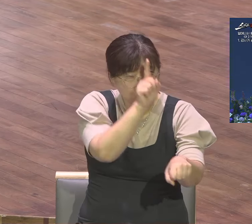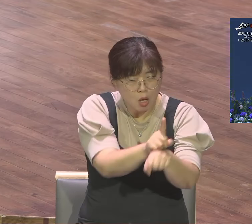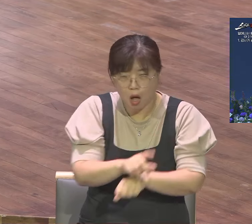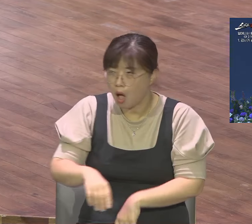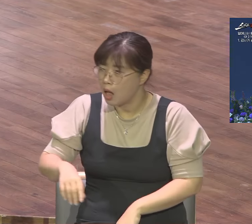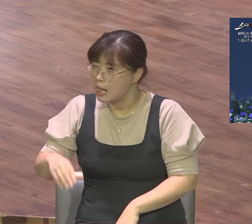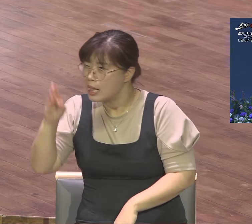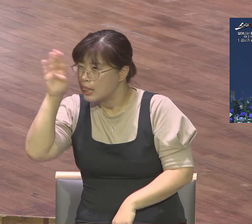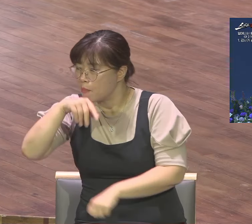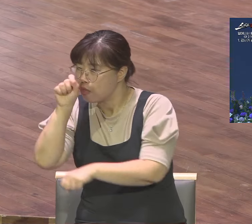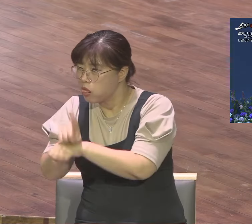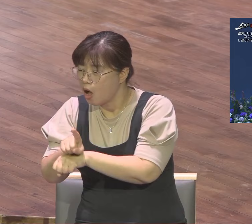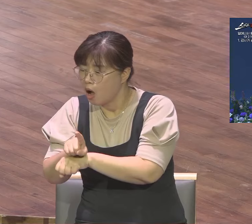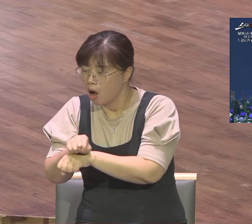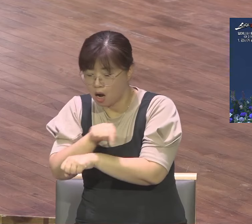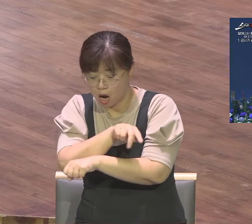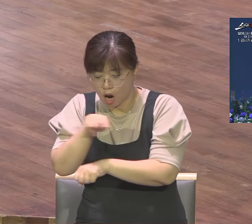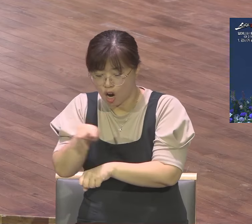기회주의적이라.